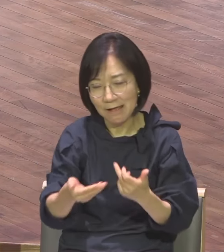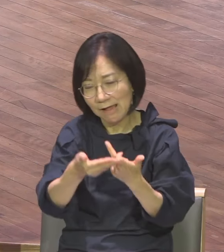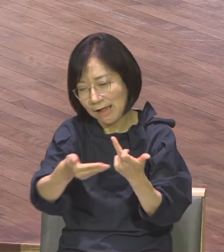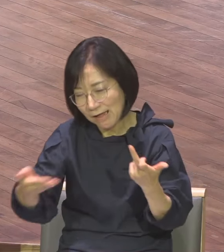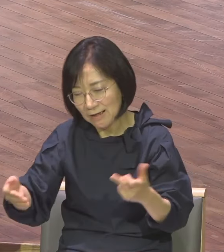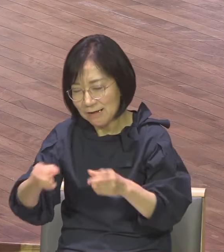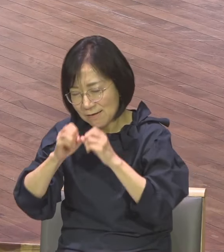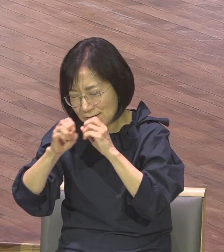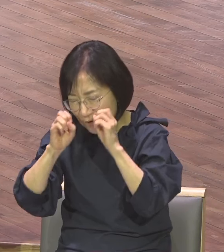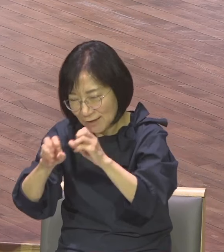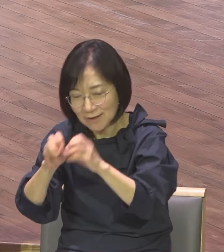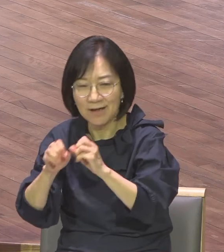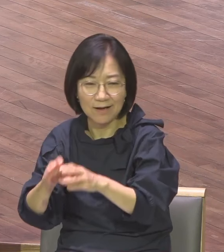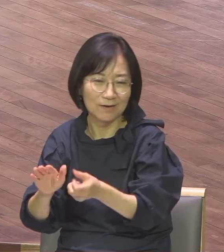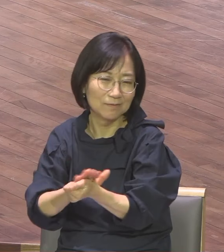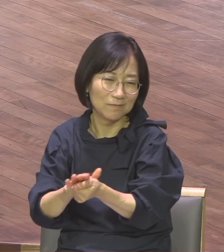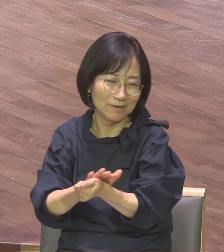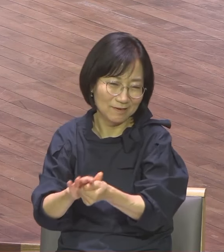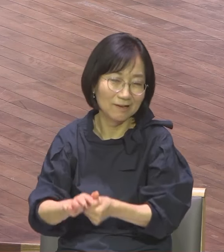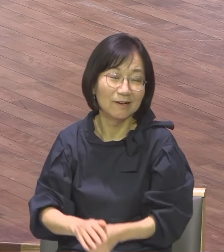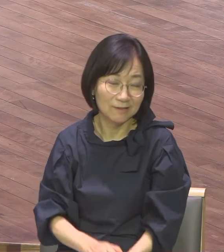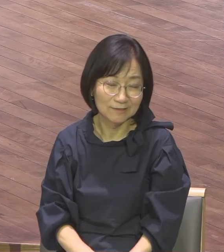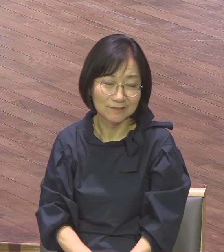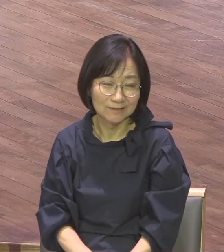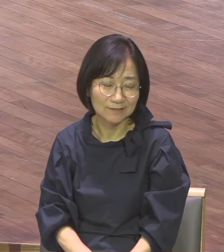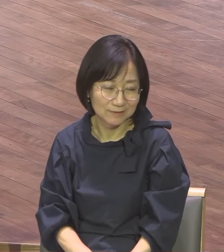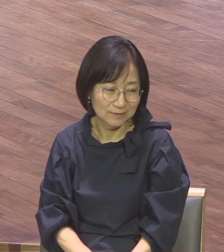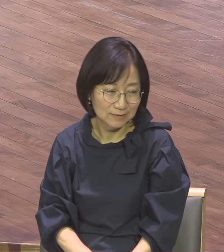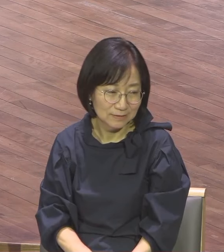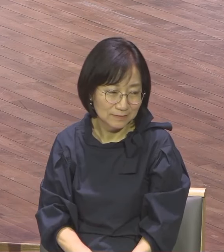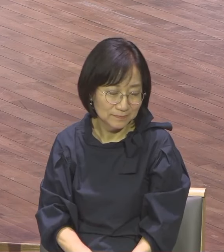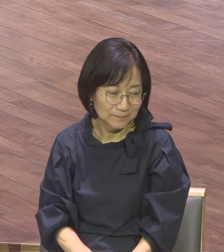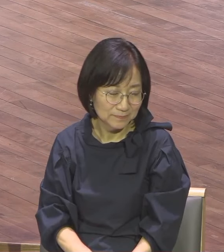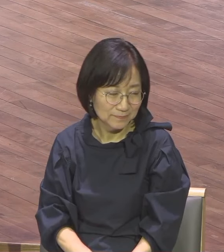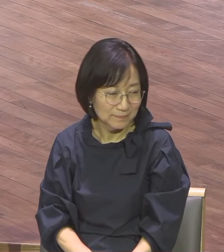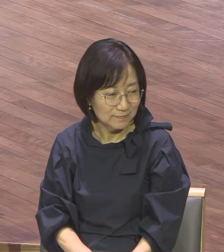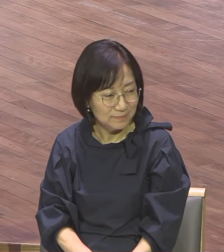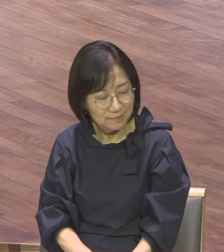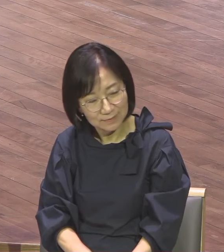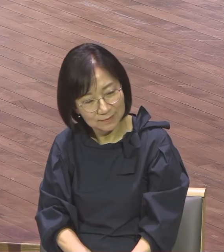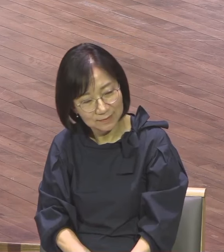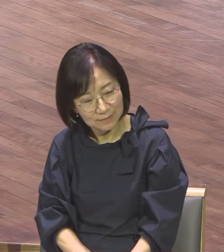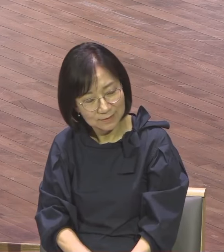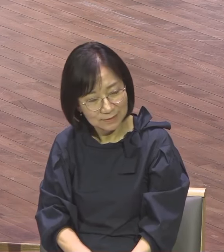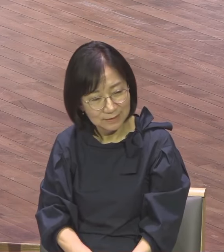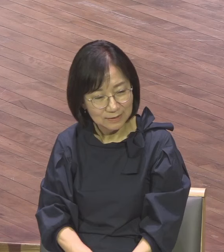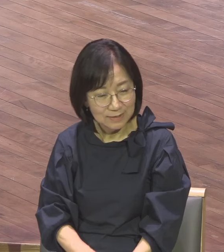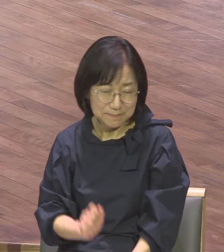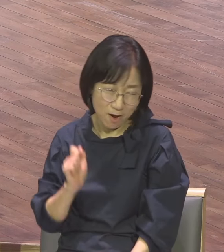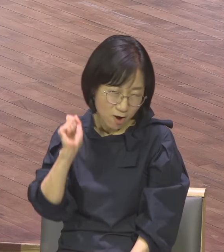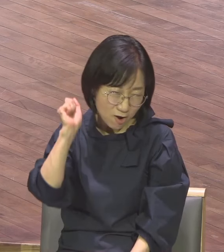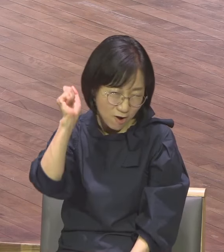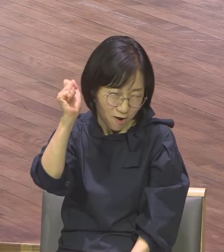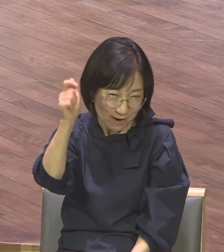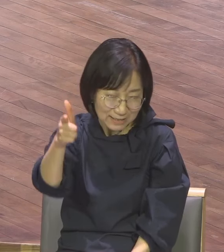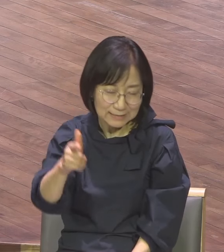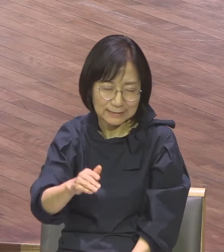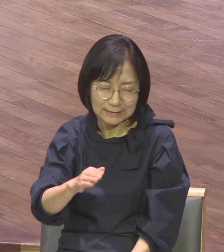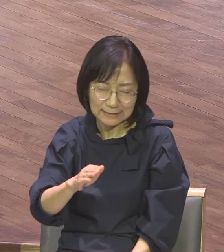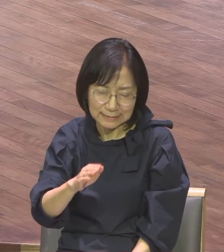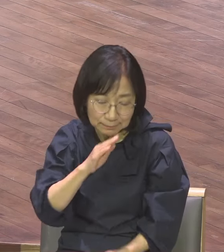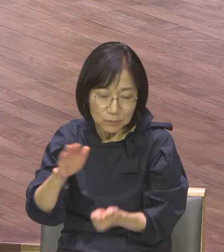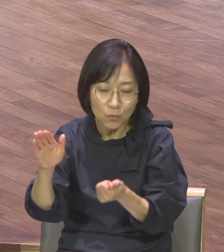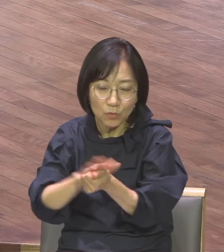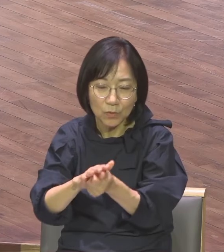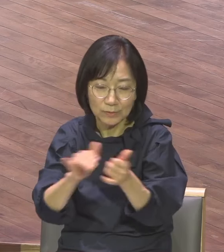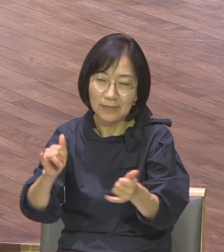참된 위로자가 계십니다. 참 아무리 시골이라도 참된 위로자가 계십니다. 그 위로자를 소개하겠습니다. 위로자를 만나야 됩니다.